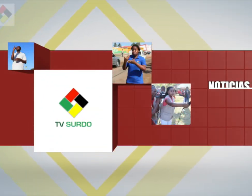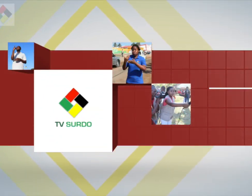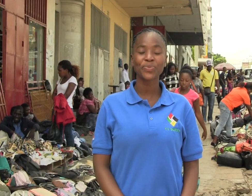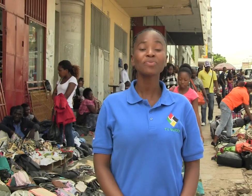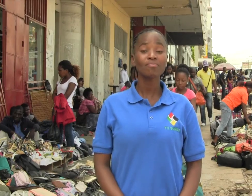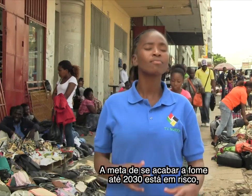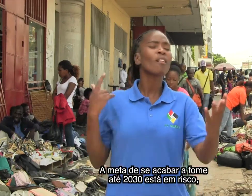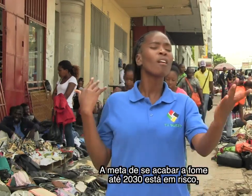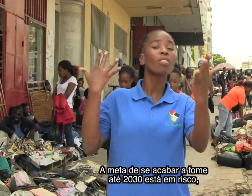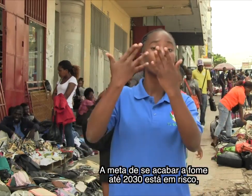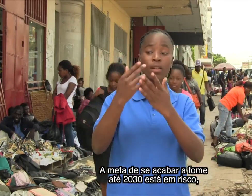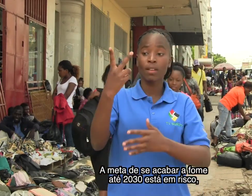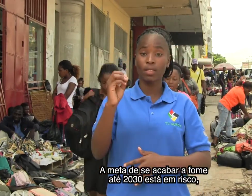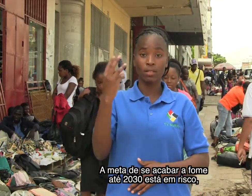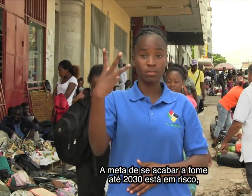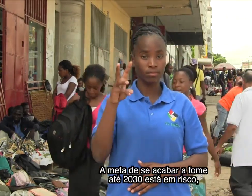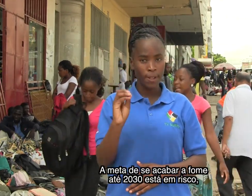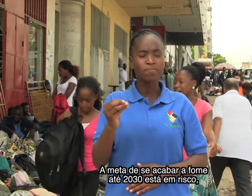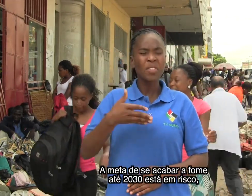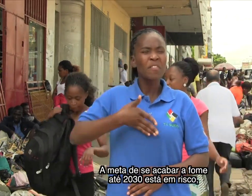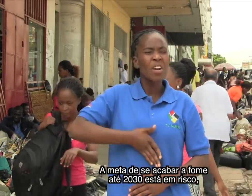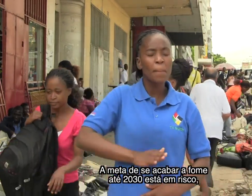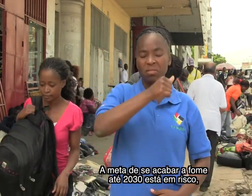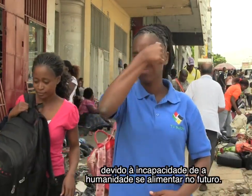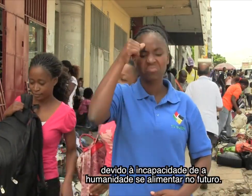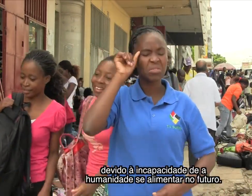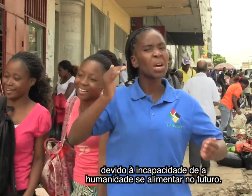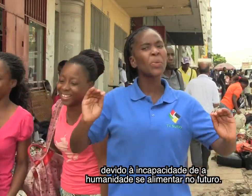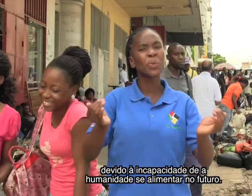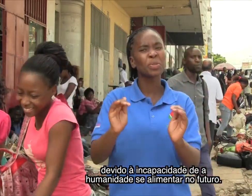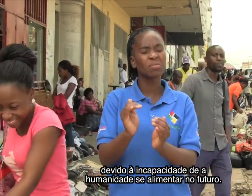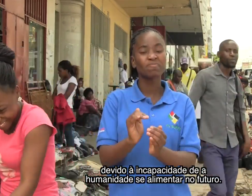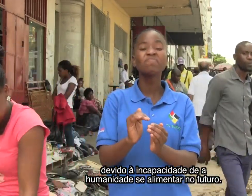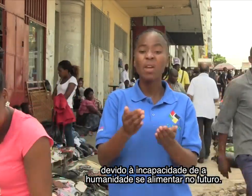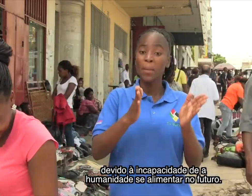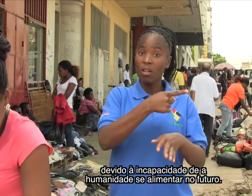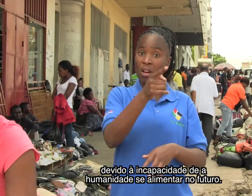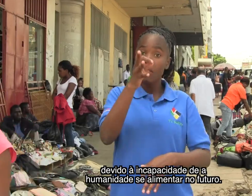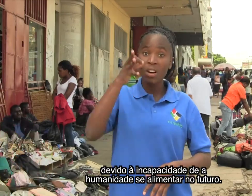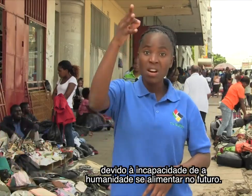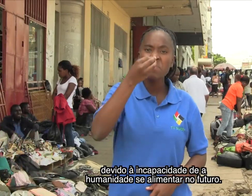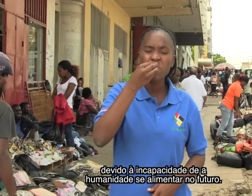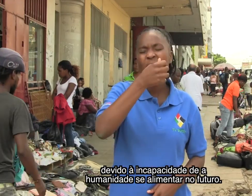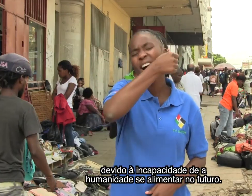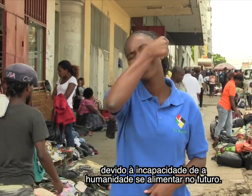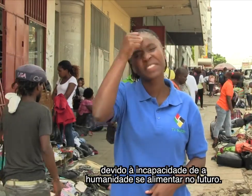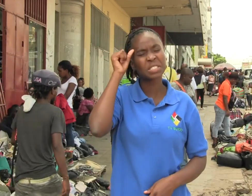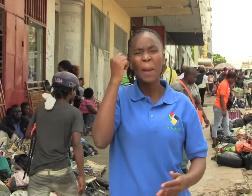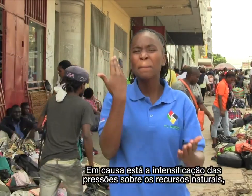A meta para se acabar com a fome até 2030 está em risco, devido à incapacidade da humanidade de se alimentar no futuro. Em causa está